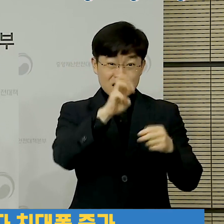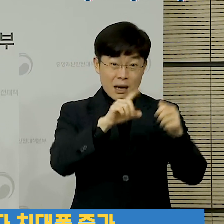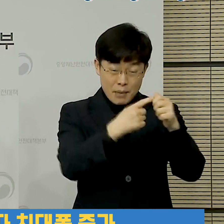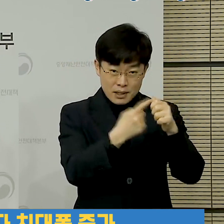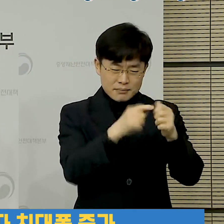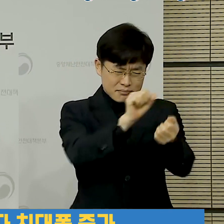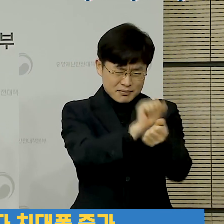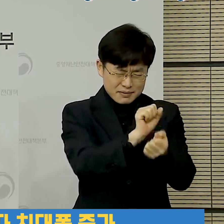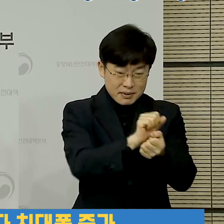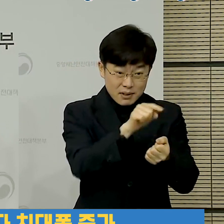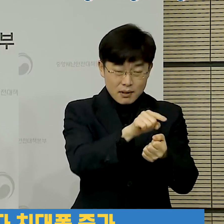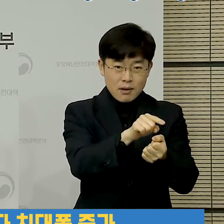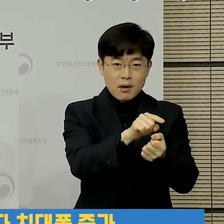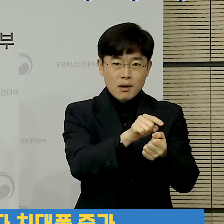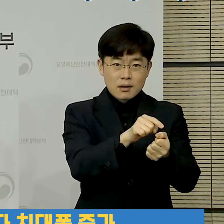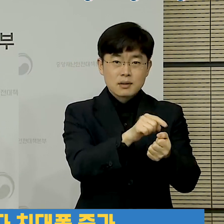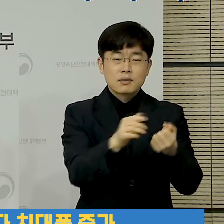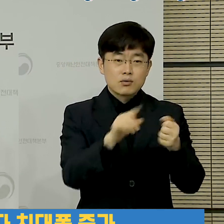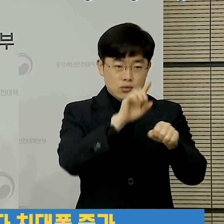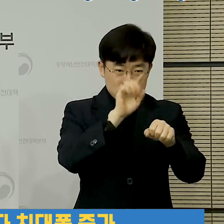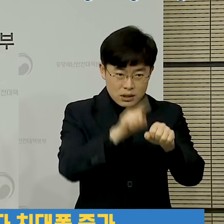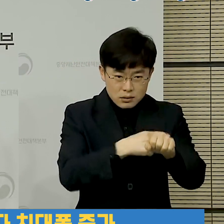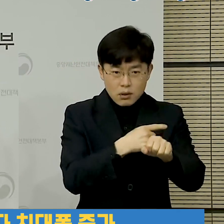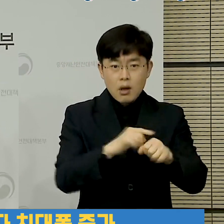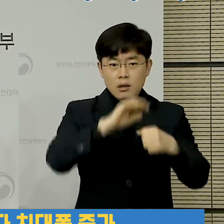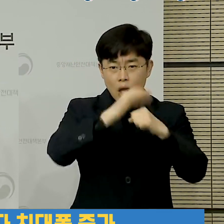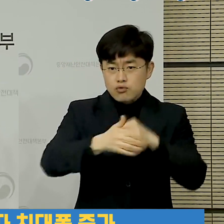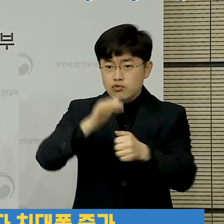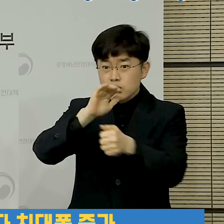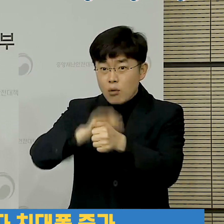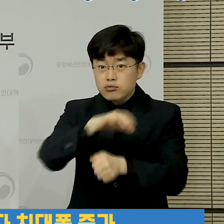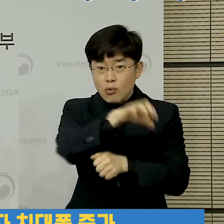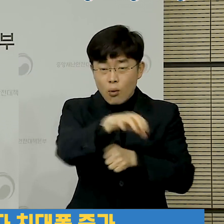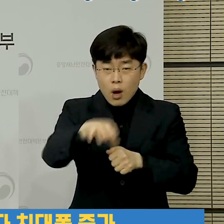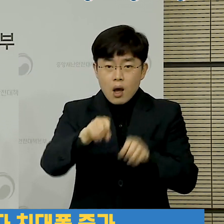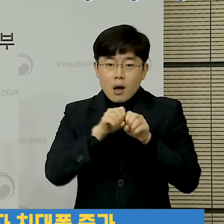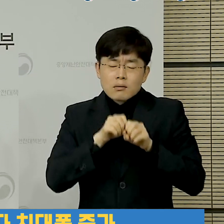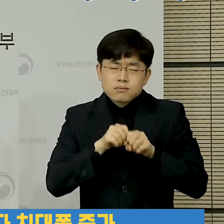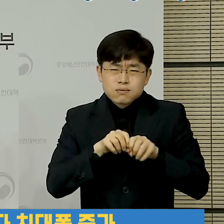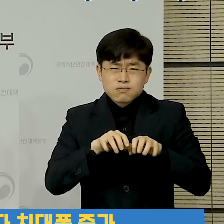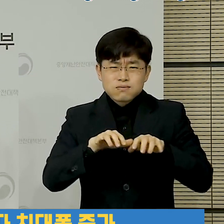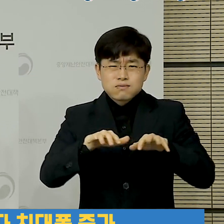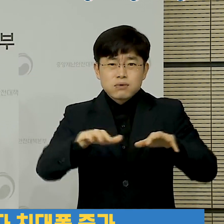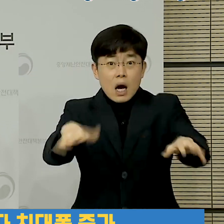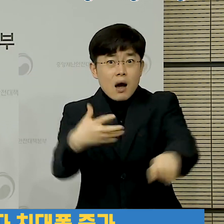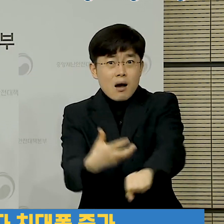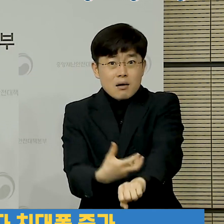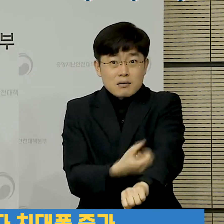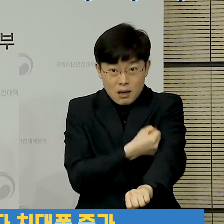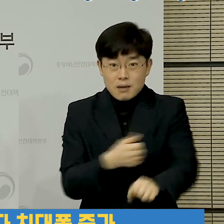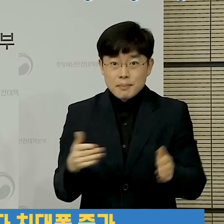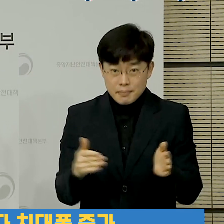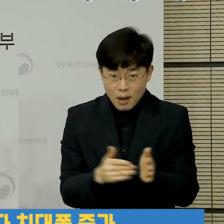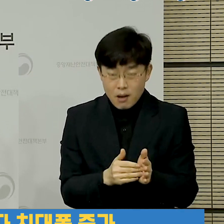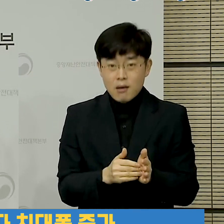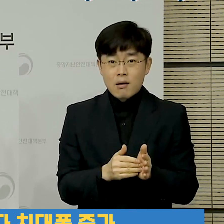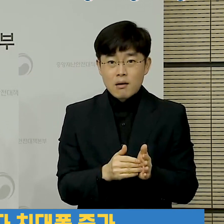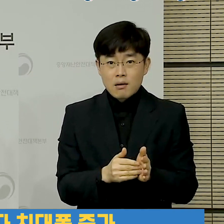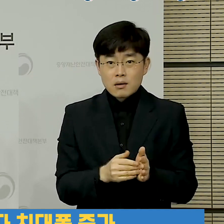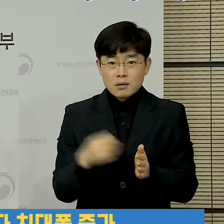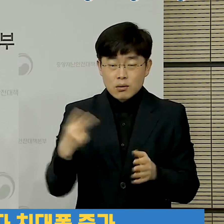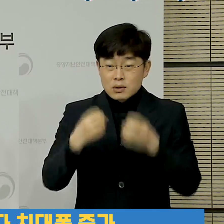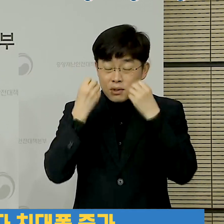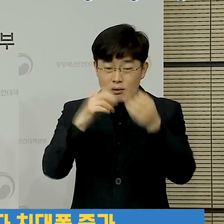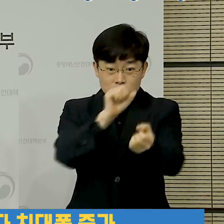31번째 환자가 나오면서 대구, 경북 지역에서 확진자가 본격적으로 발생하기 시작했고 신규